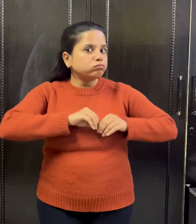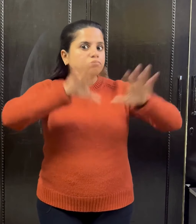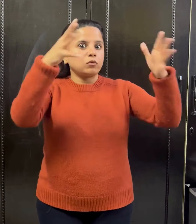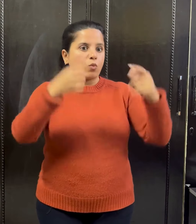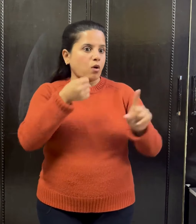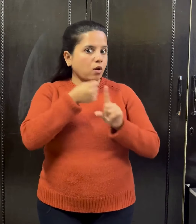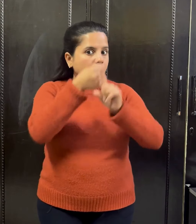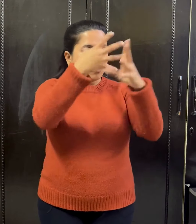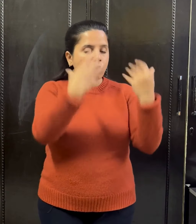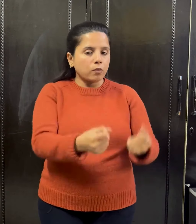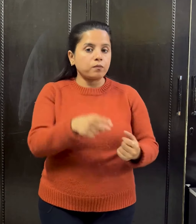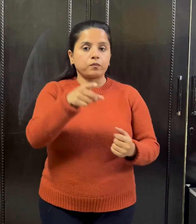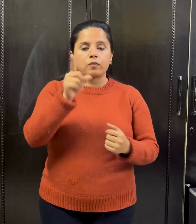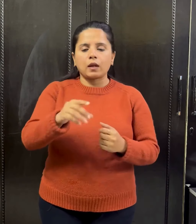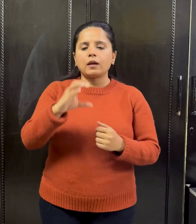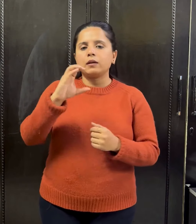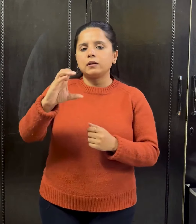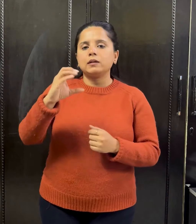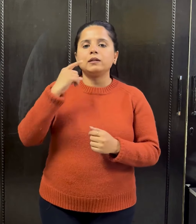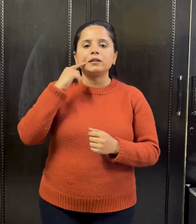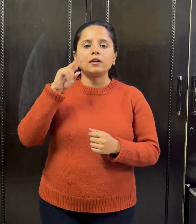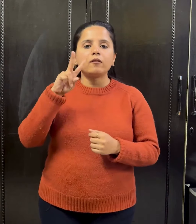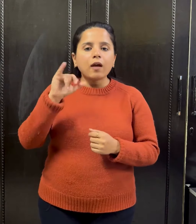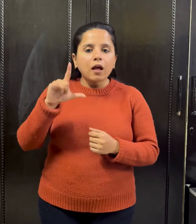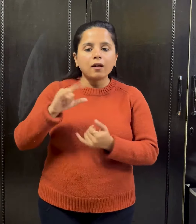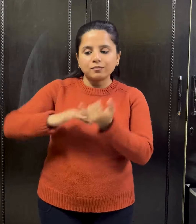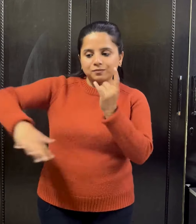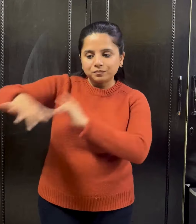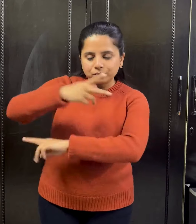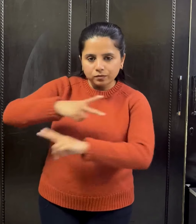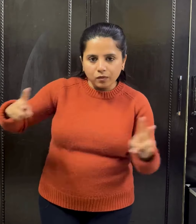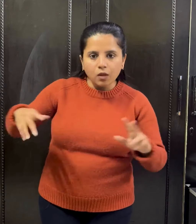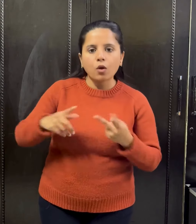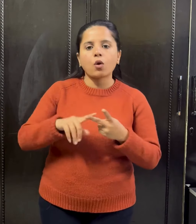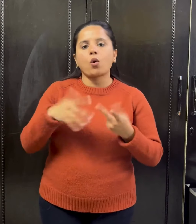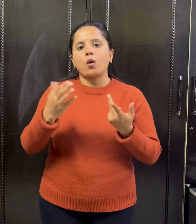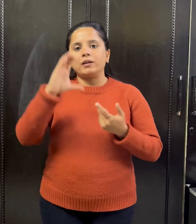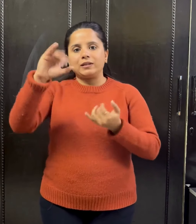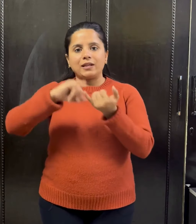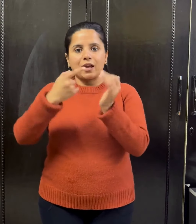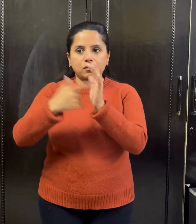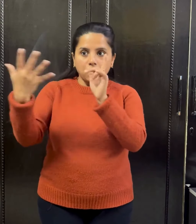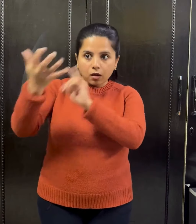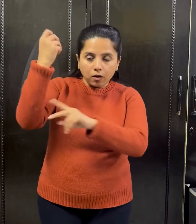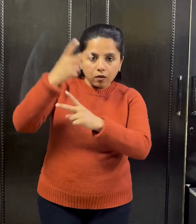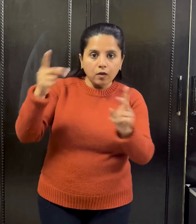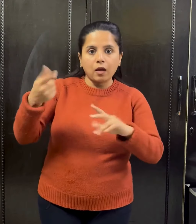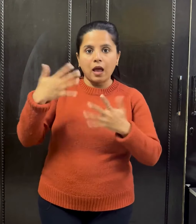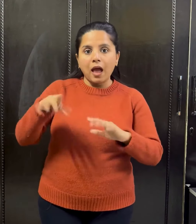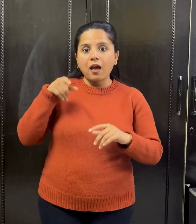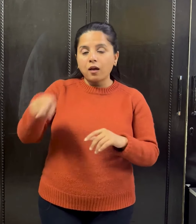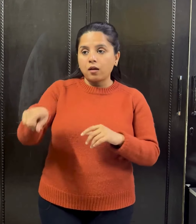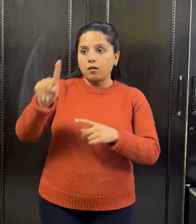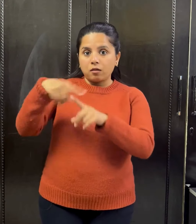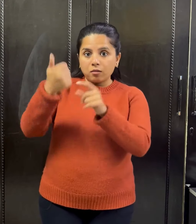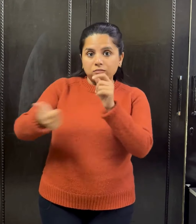सोसाइटी ऑर्गेनाइजेशन या सीएसआर बॉडी या फिर फिलैंथ्रोपिक इनिशिएटिव के एग्जीक्यूटिव की मदद लेनी